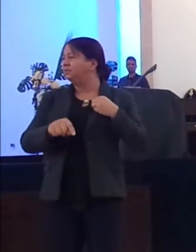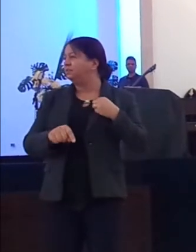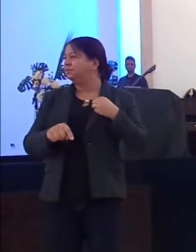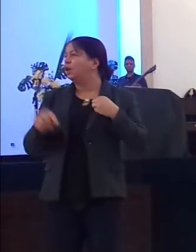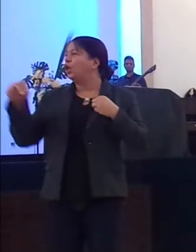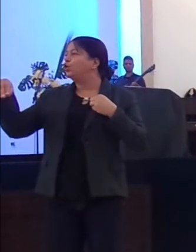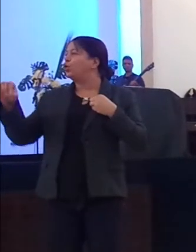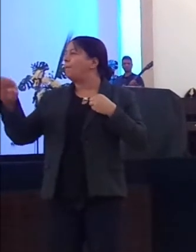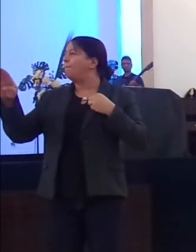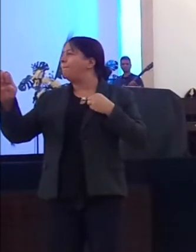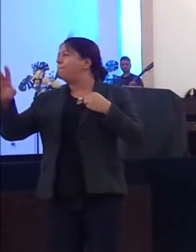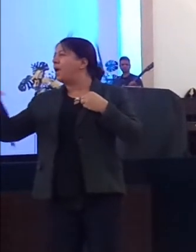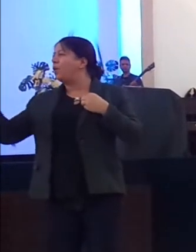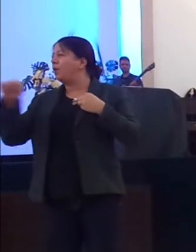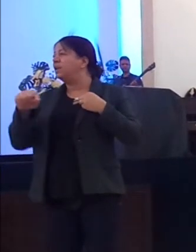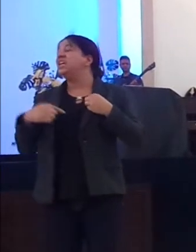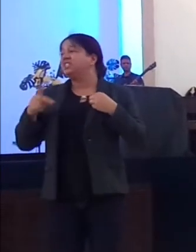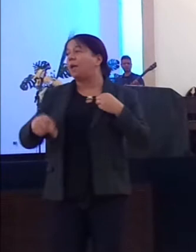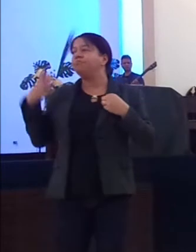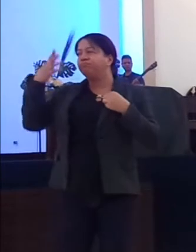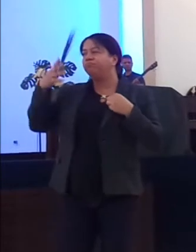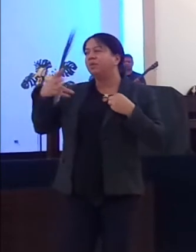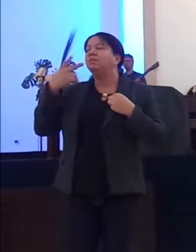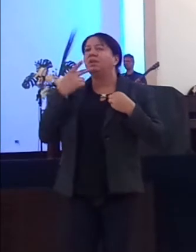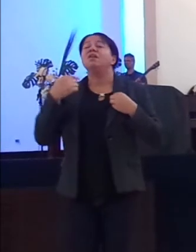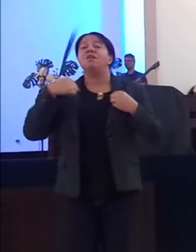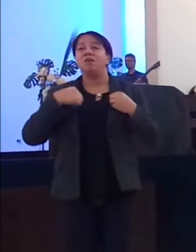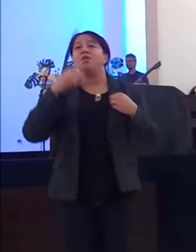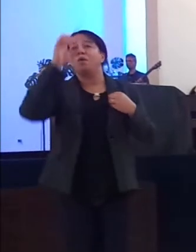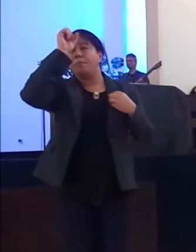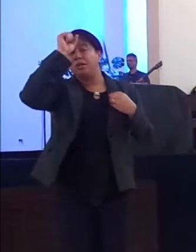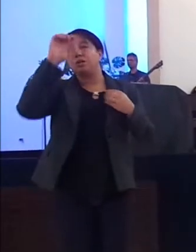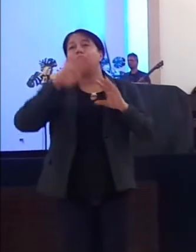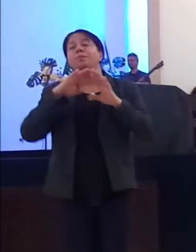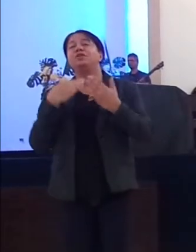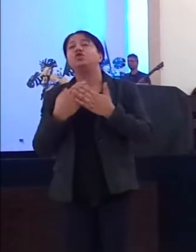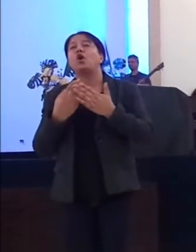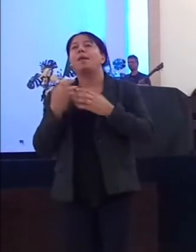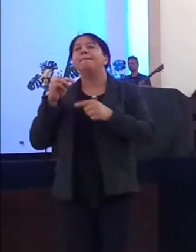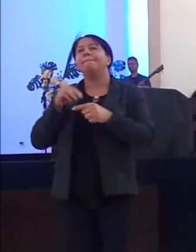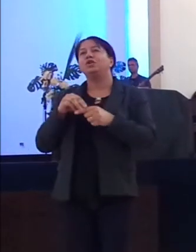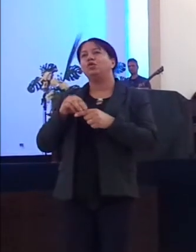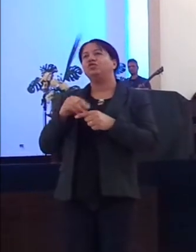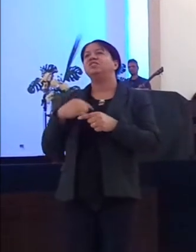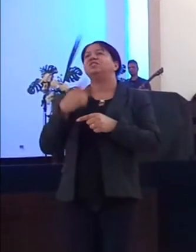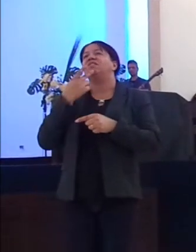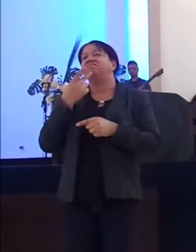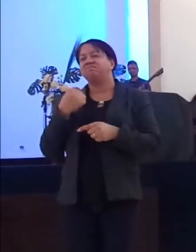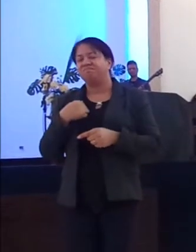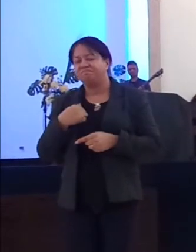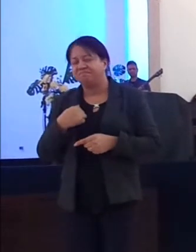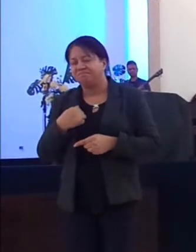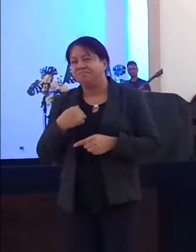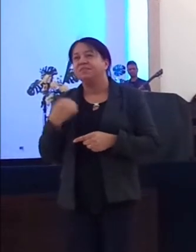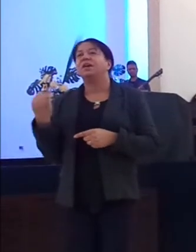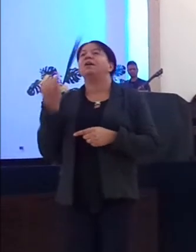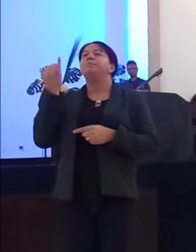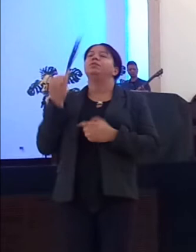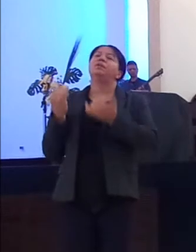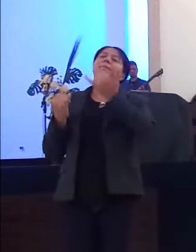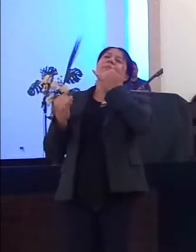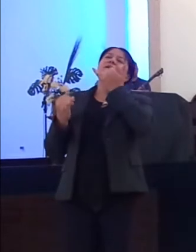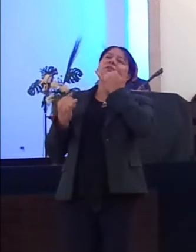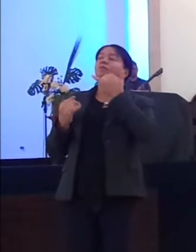E ele, em todos os seus discursos, dizia: eu aprendi em uma escola metodista a importância do